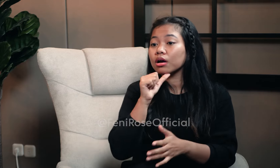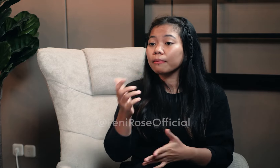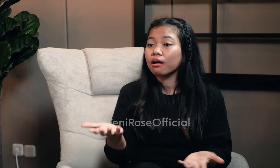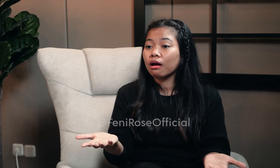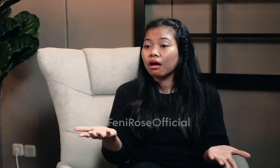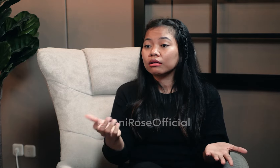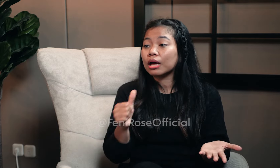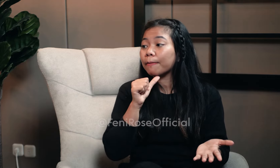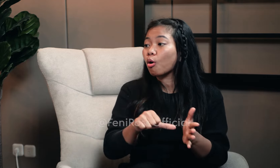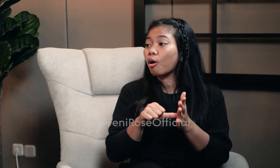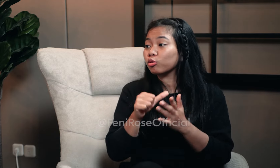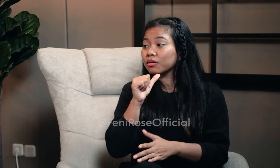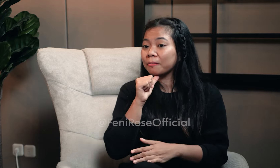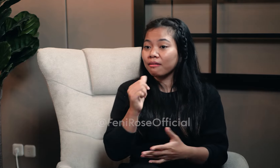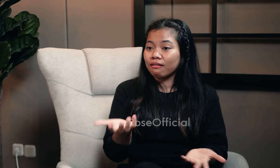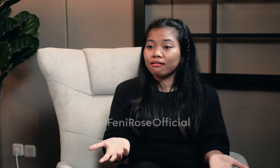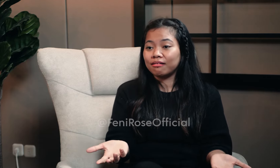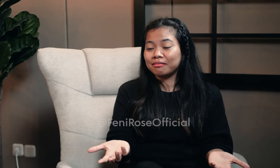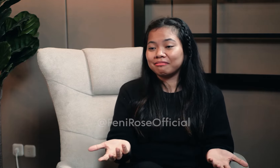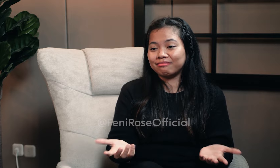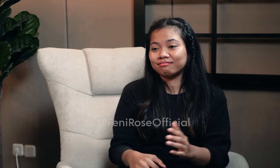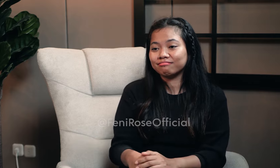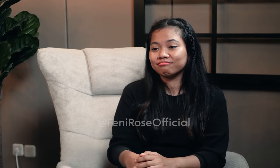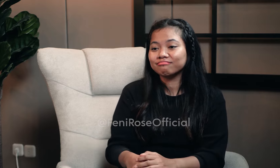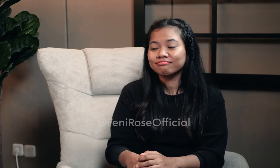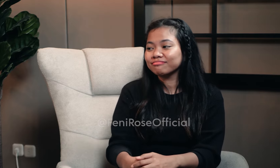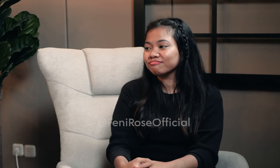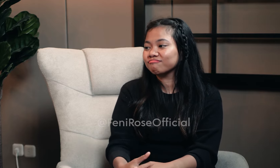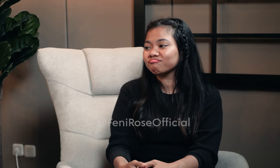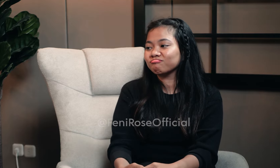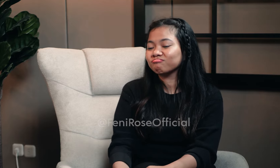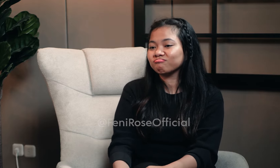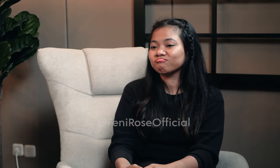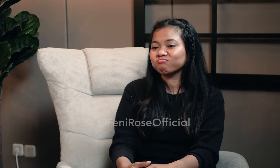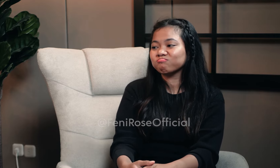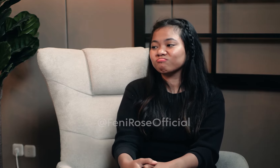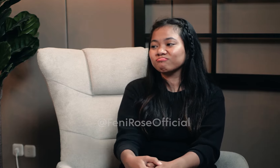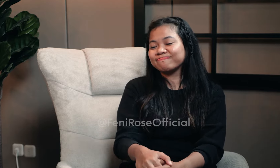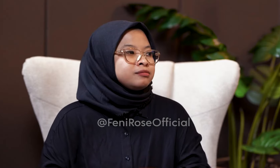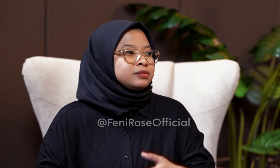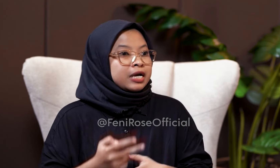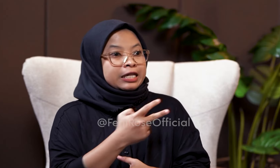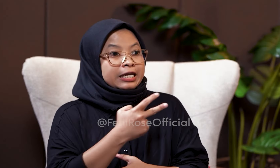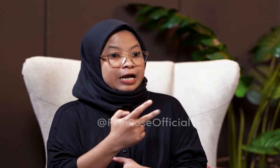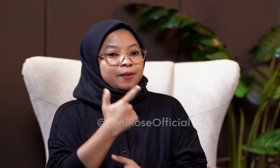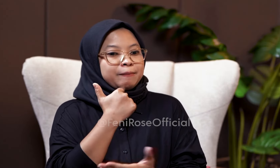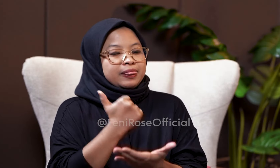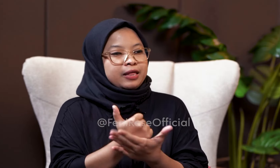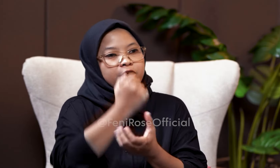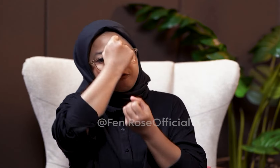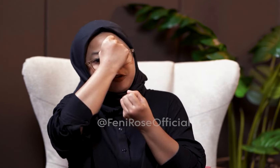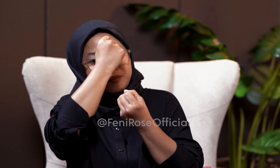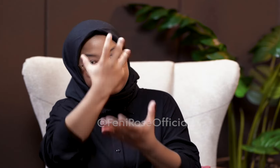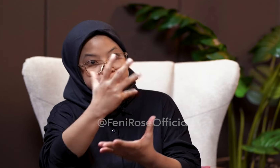kalau orang tua kita meninggal yang membantu kita sendiri itu siapa seperti itu Oke jadi ini juga perlu diinformasikan bahwa segala bidang itu